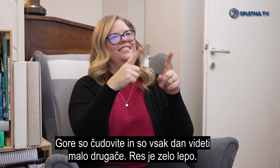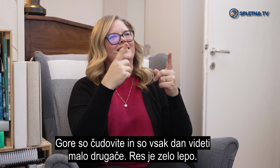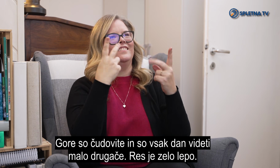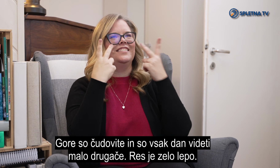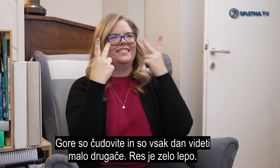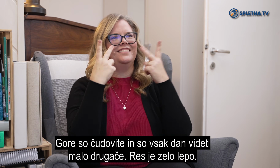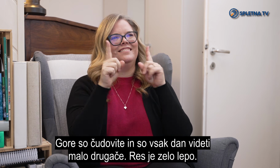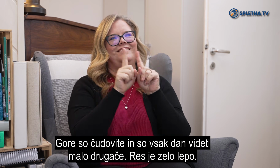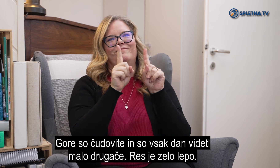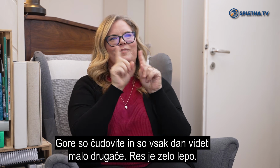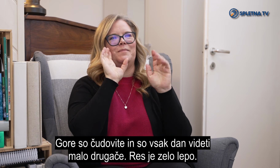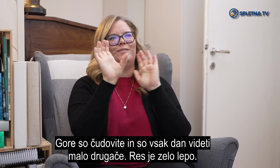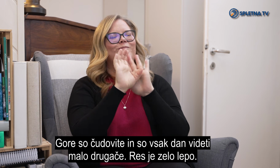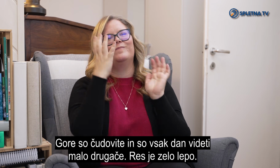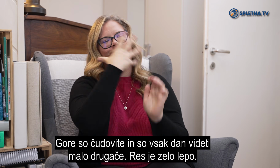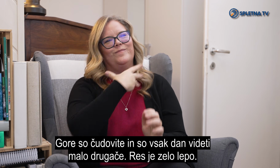drugače. Res je zelo lepo.